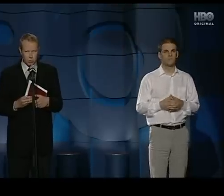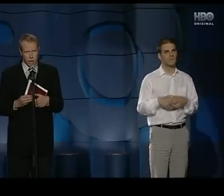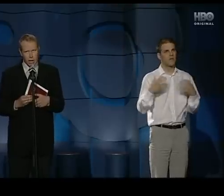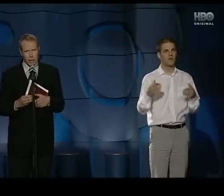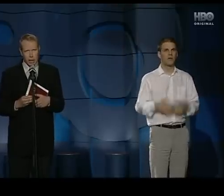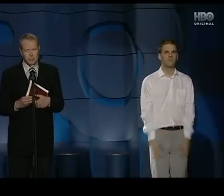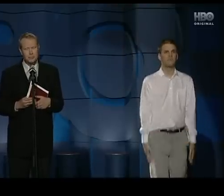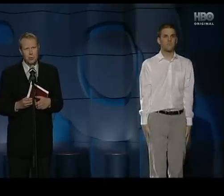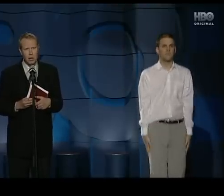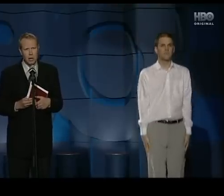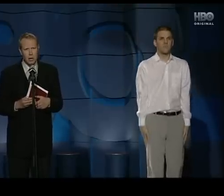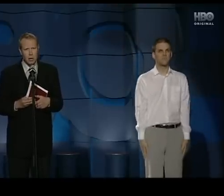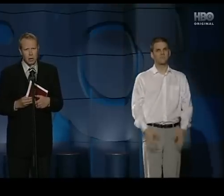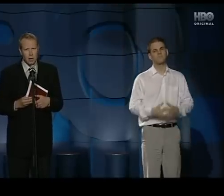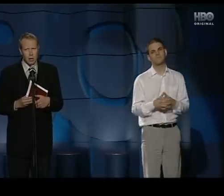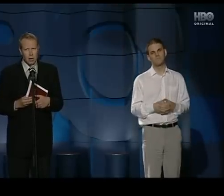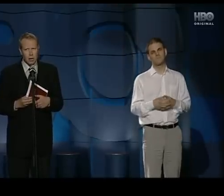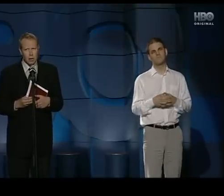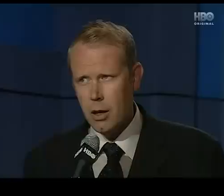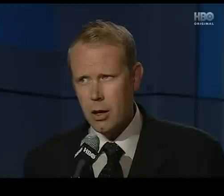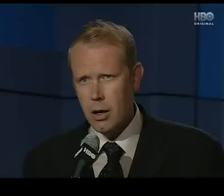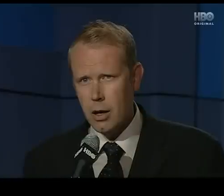na stojáka